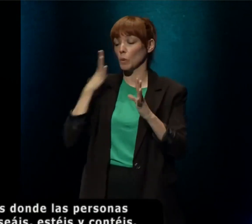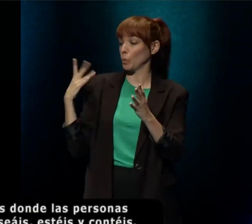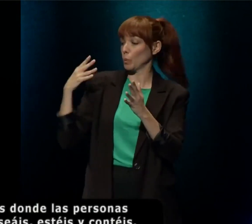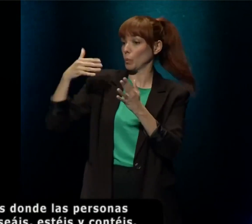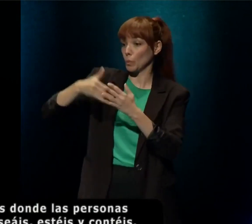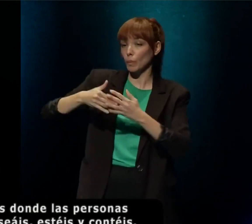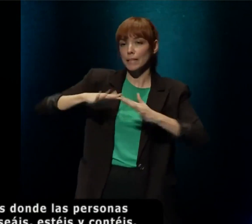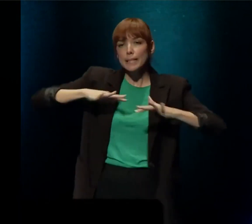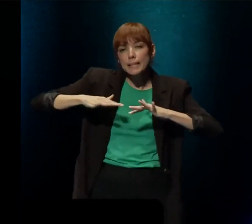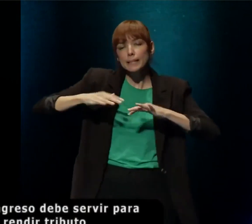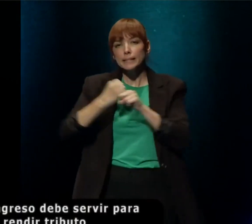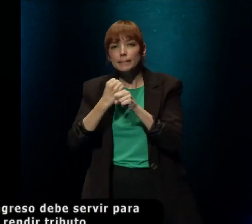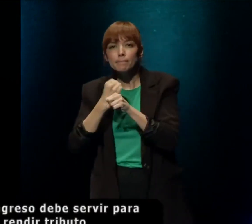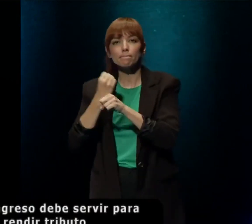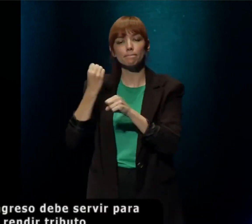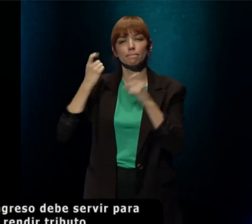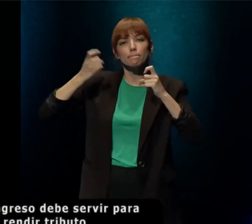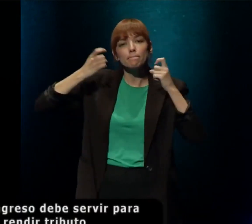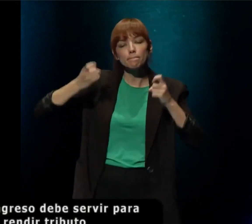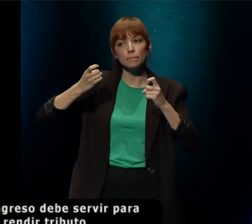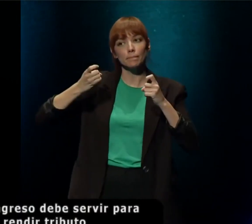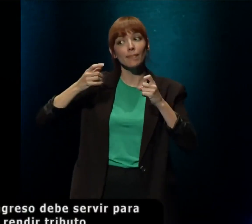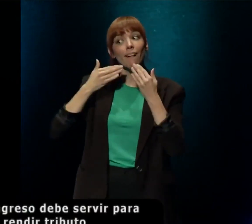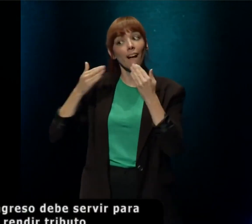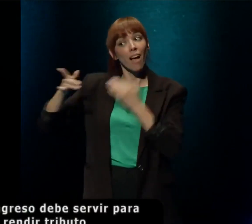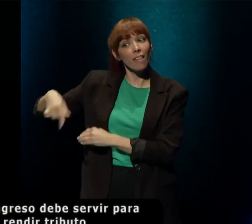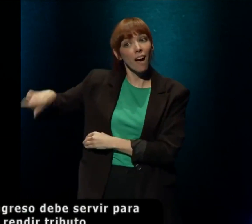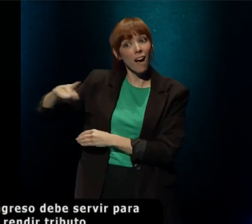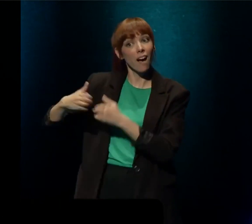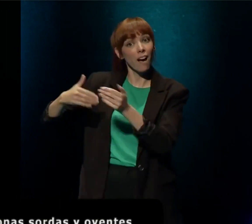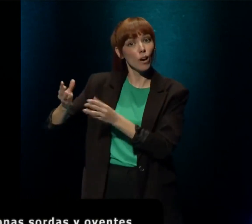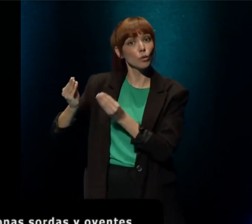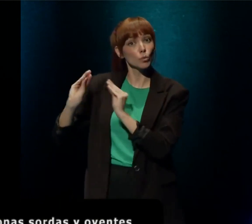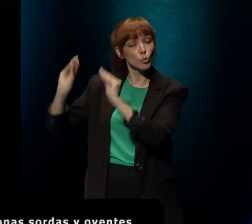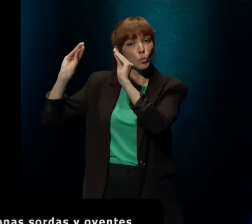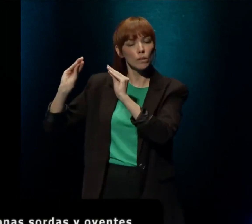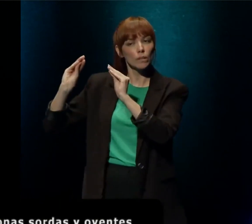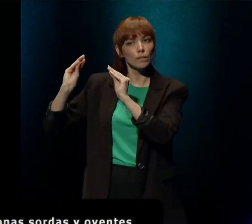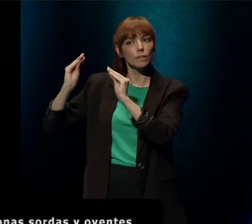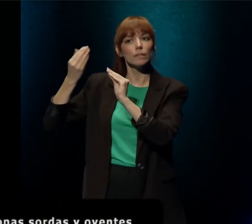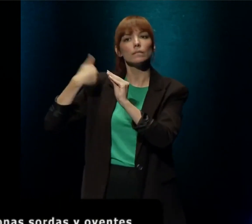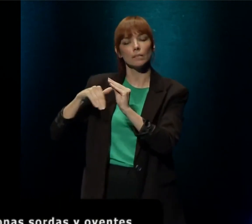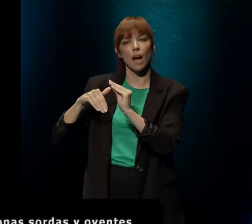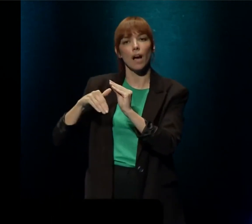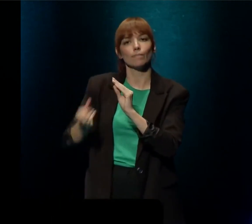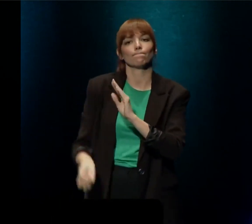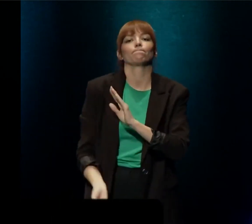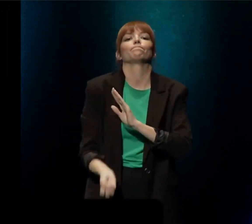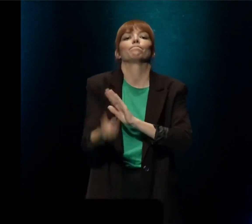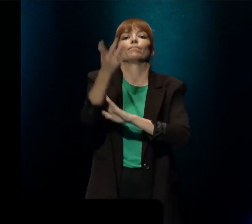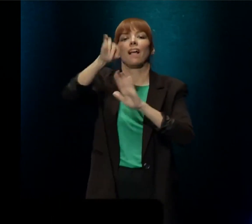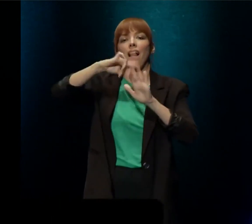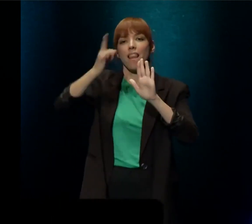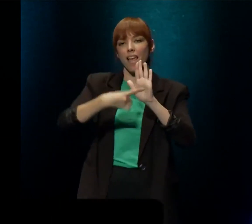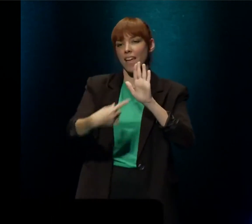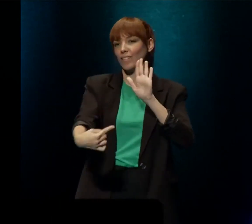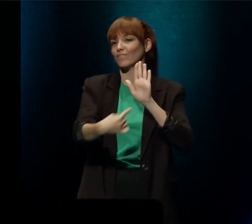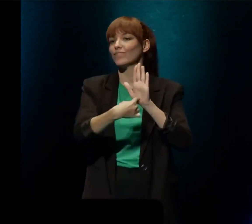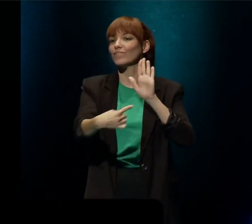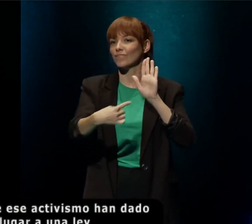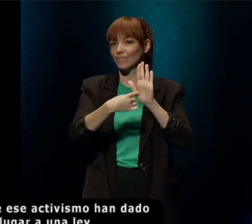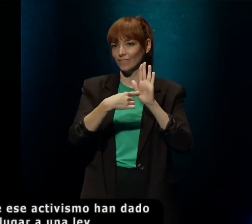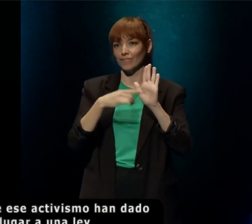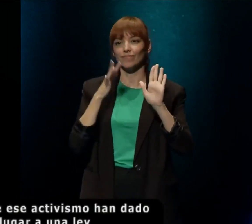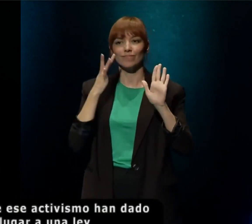como digo, han dado lugar en una ley a su lengua, a vuestra lengua